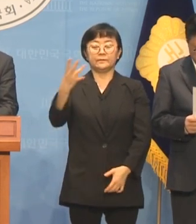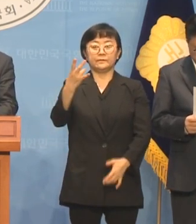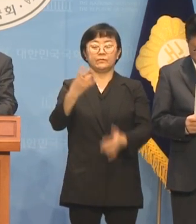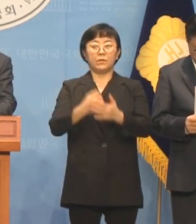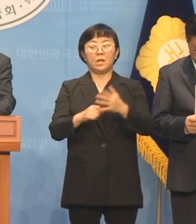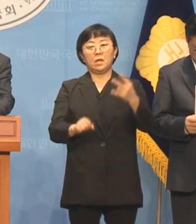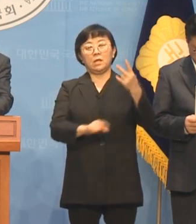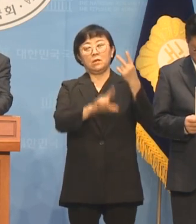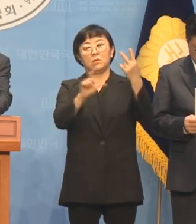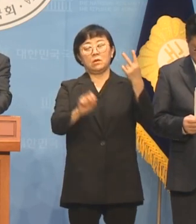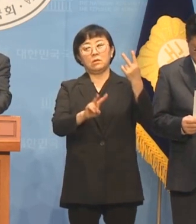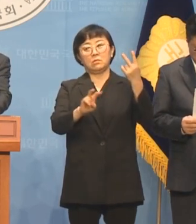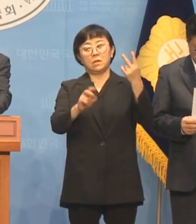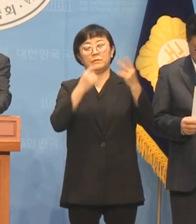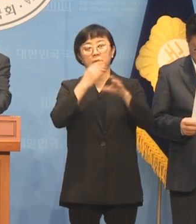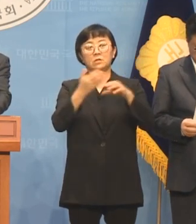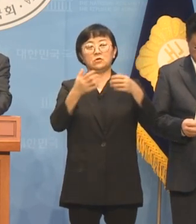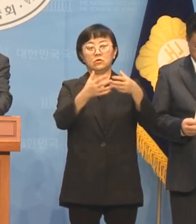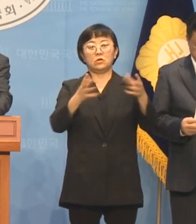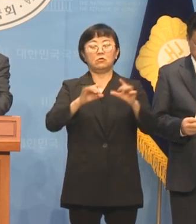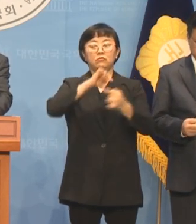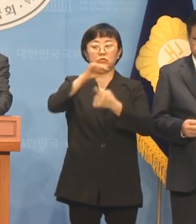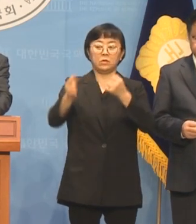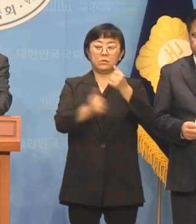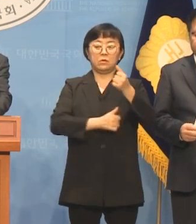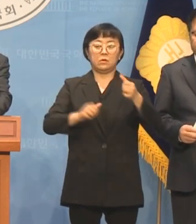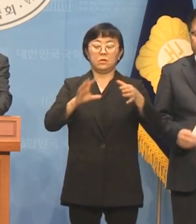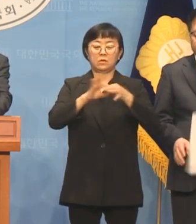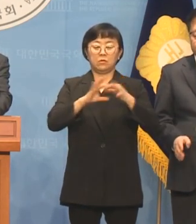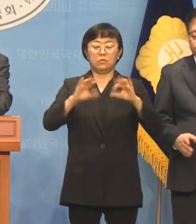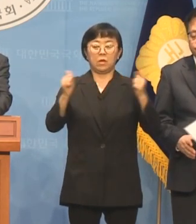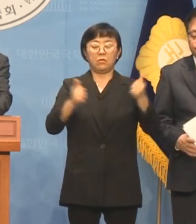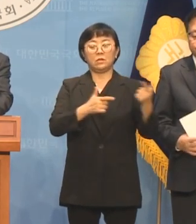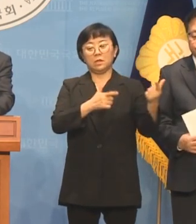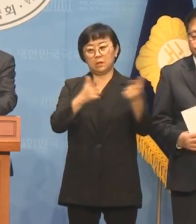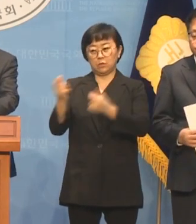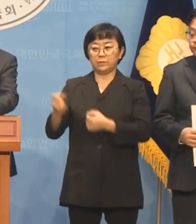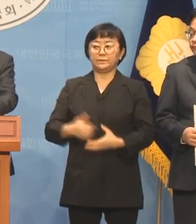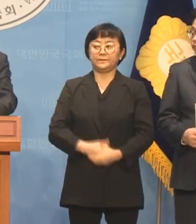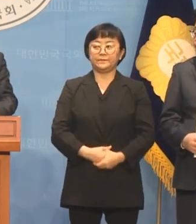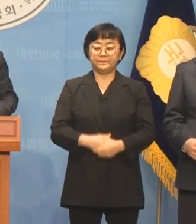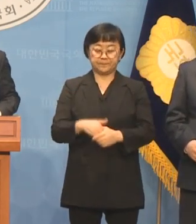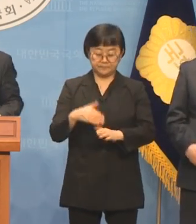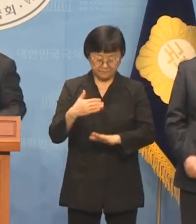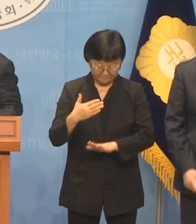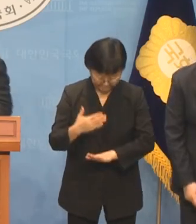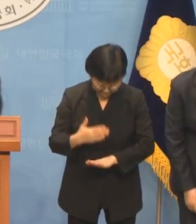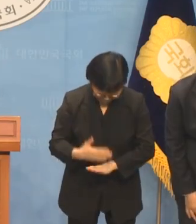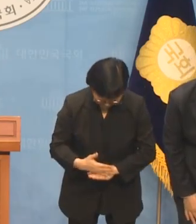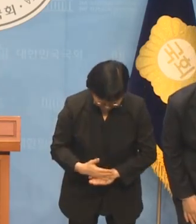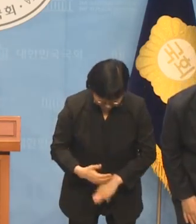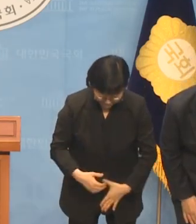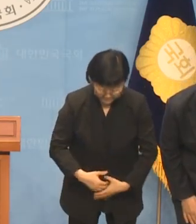2024년 2월 22일 더불어민주당 운영위원회 소속 국회의원 1동. 감사합니다.